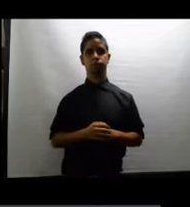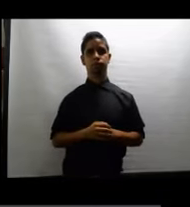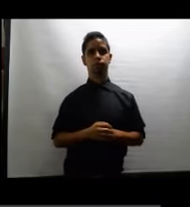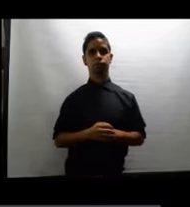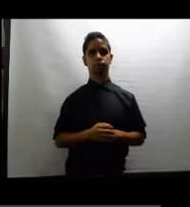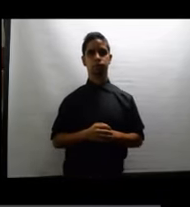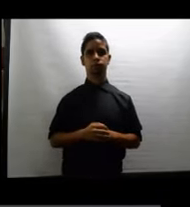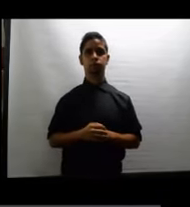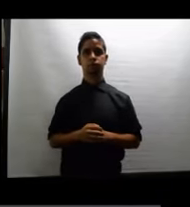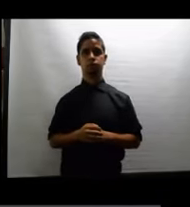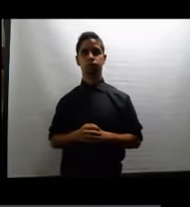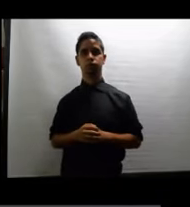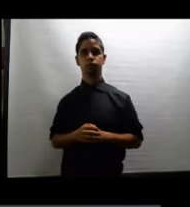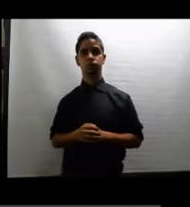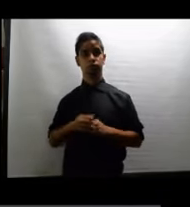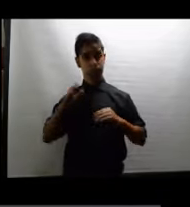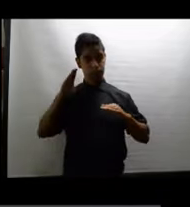Sí. Oye,